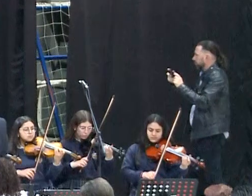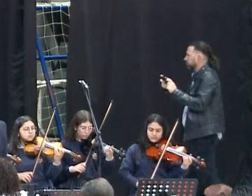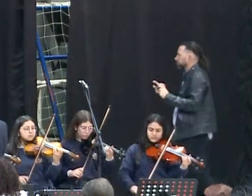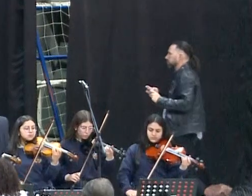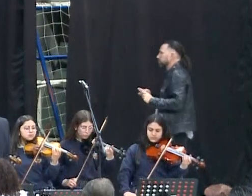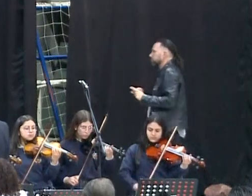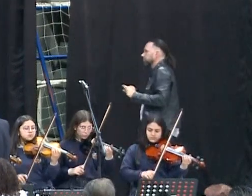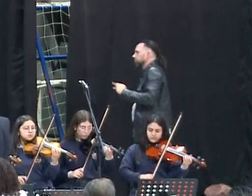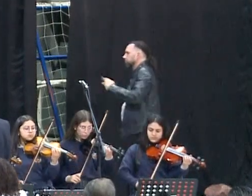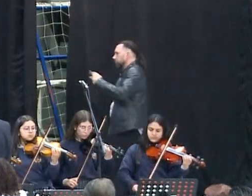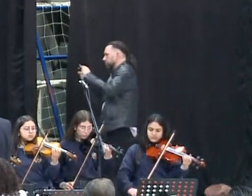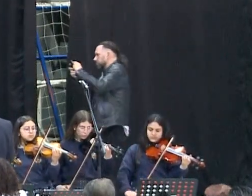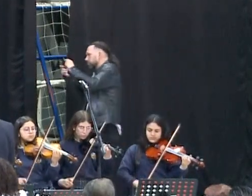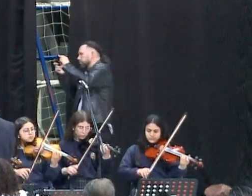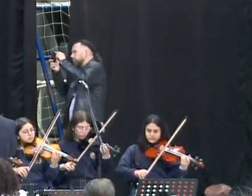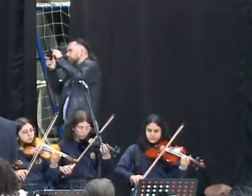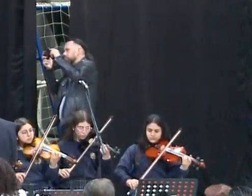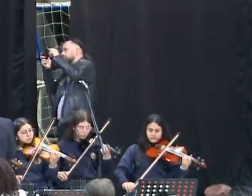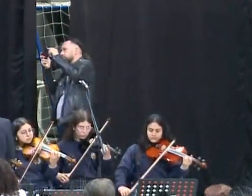o